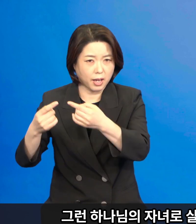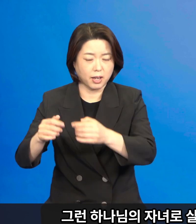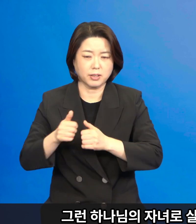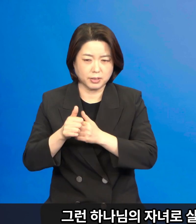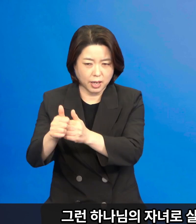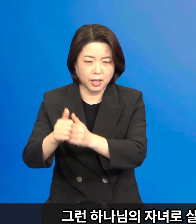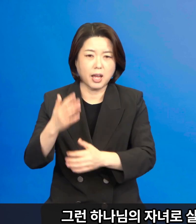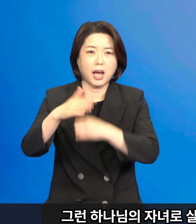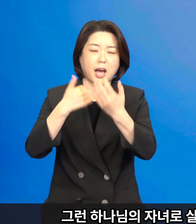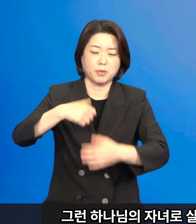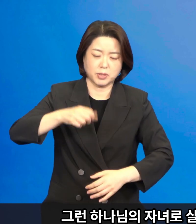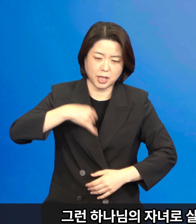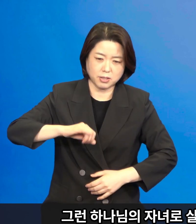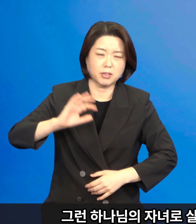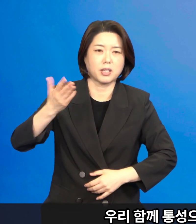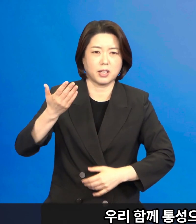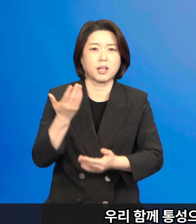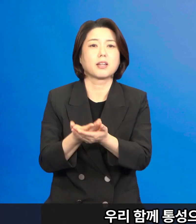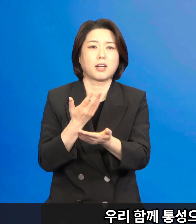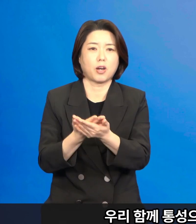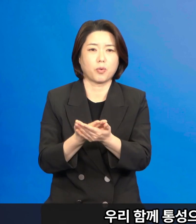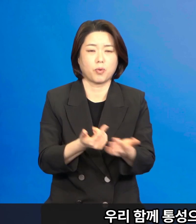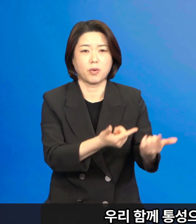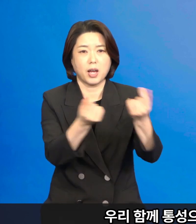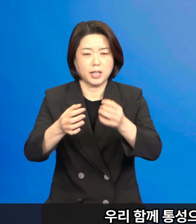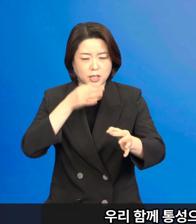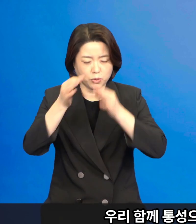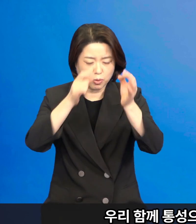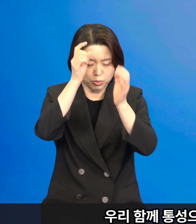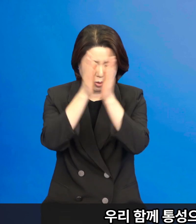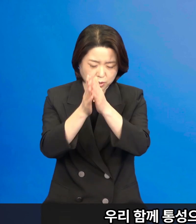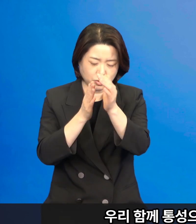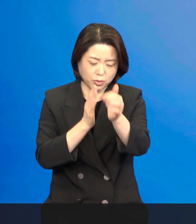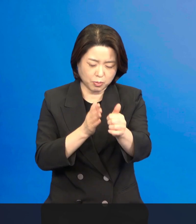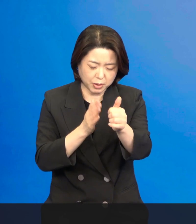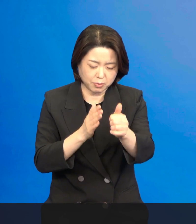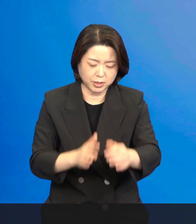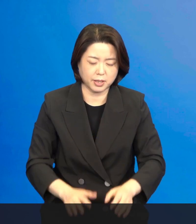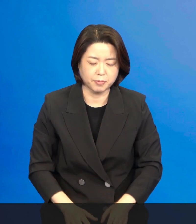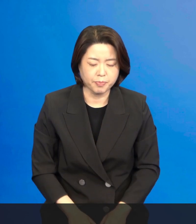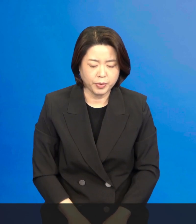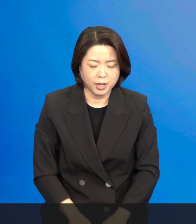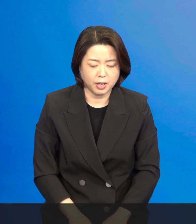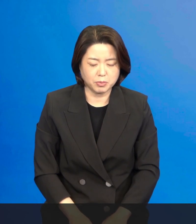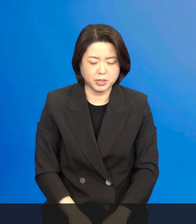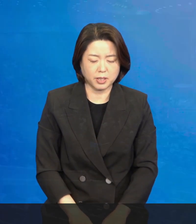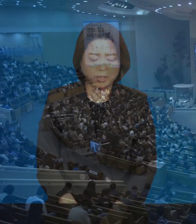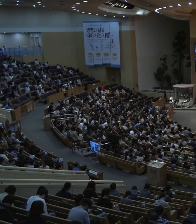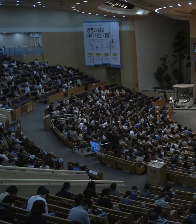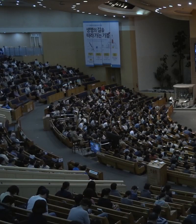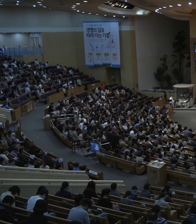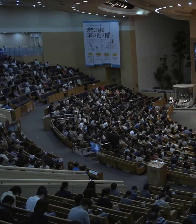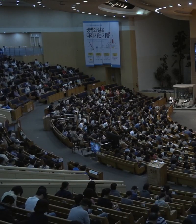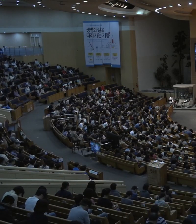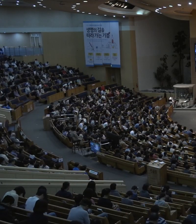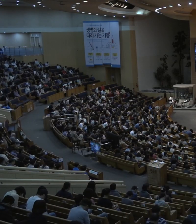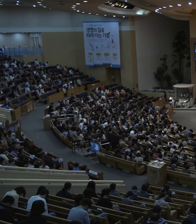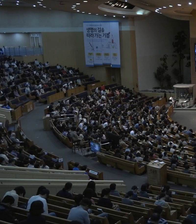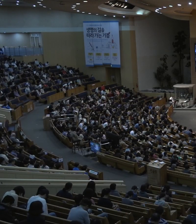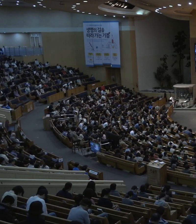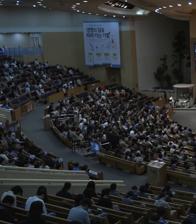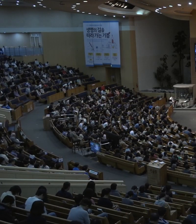자녀로 살아가는 우리 모두가 되게 해달라고 우리 함께 통성으로 기도하도록 하겠습니다. 아버지 하나님 감사합니다. 주님, 우리 가운데 행하신 주